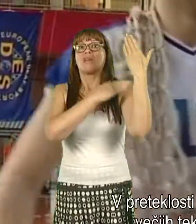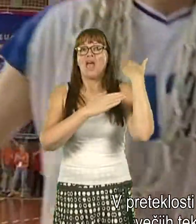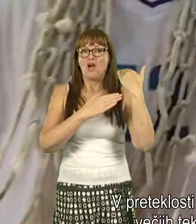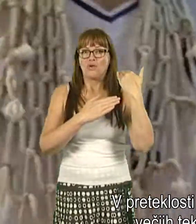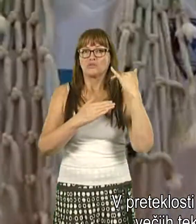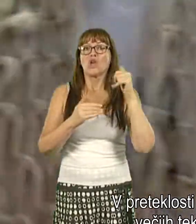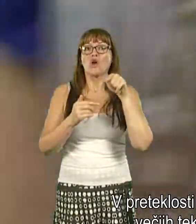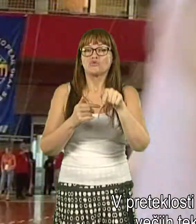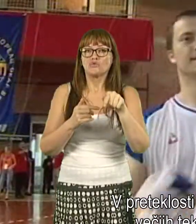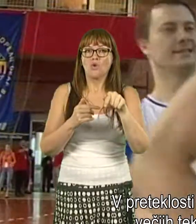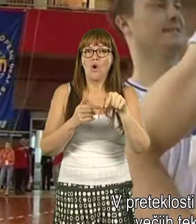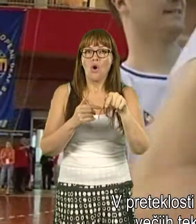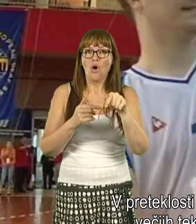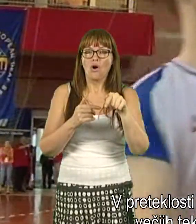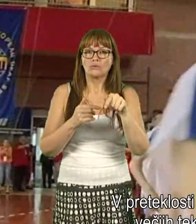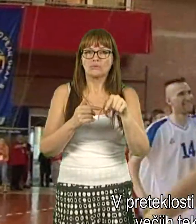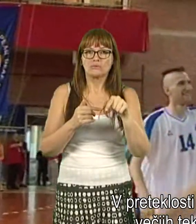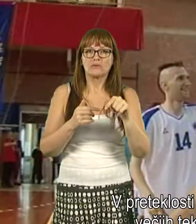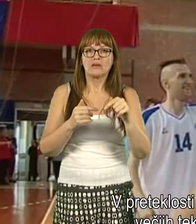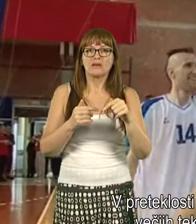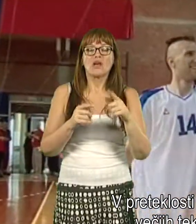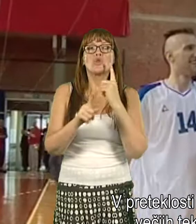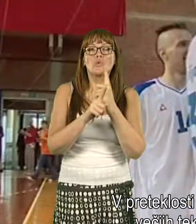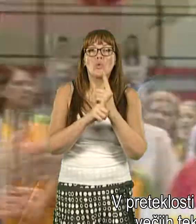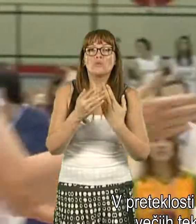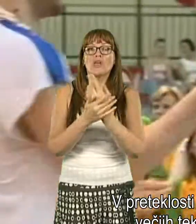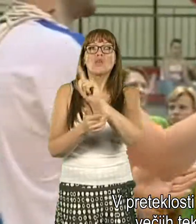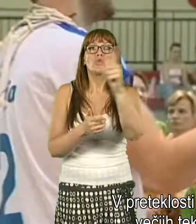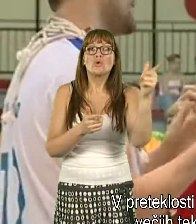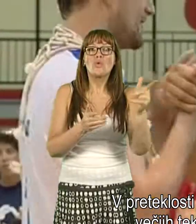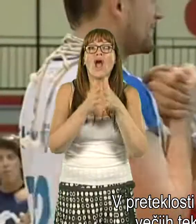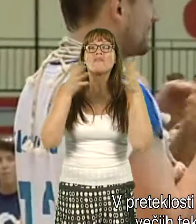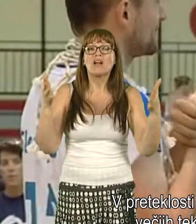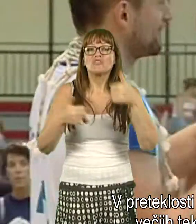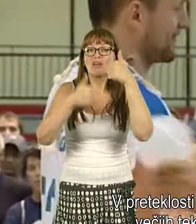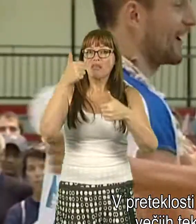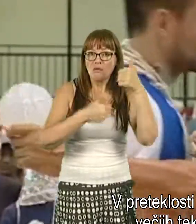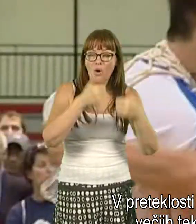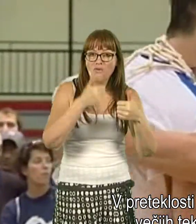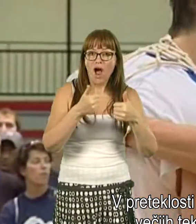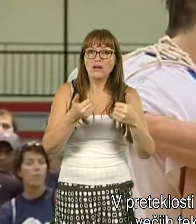V preteklosti so tudi na drugih večjih tekmovanjih osvojili že 7 medalj.